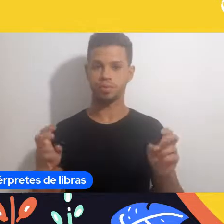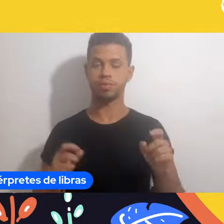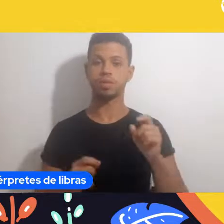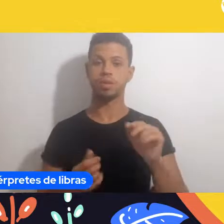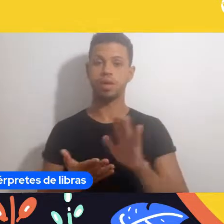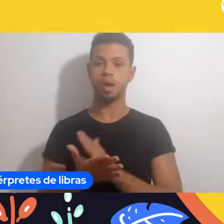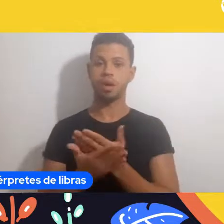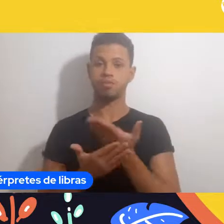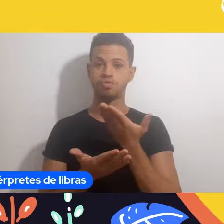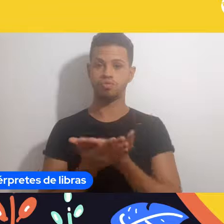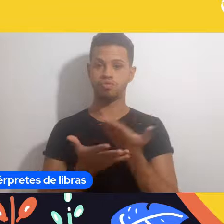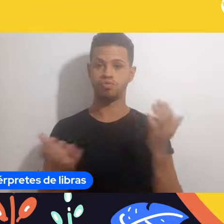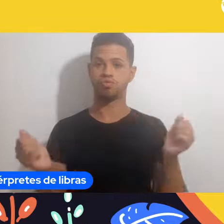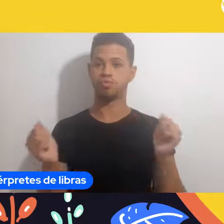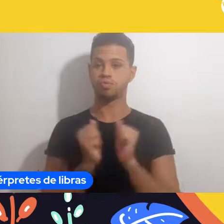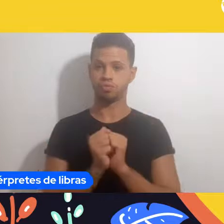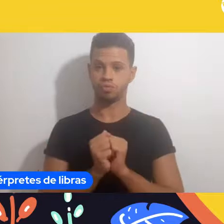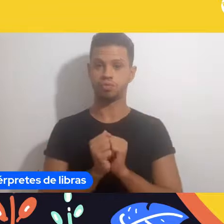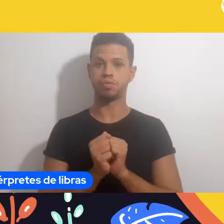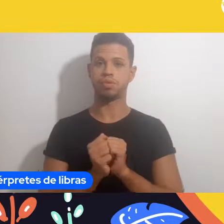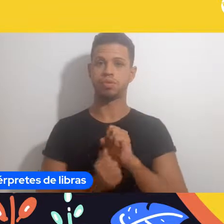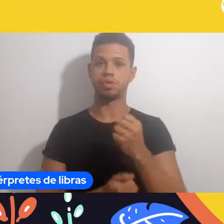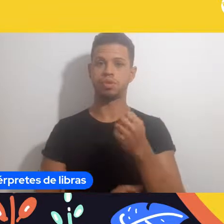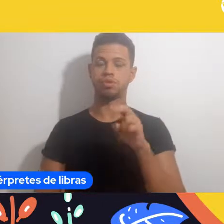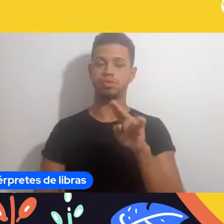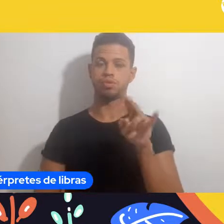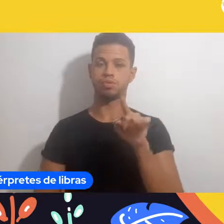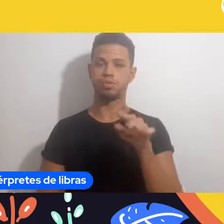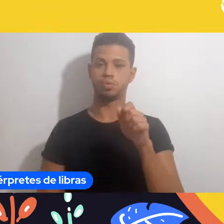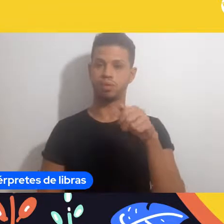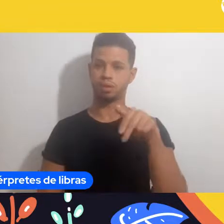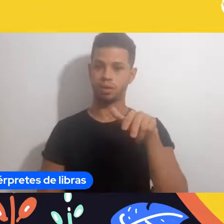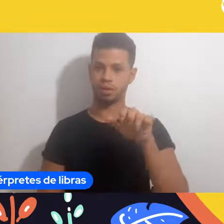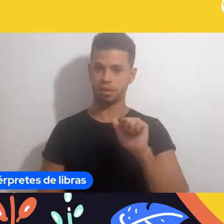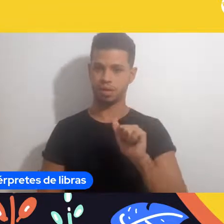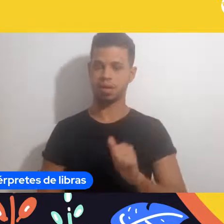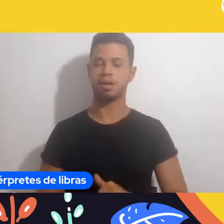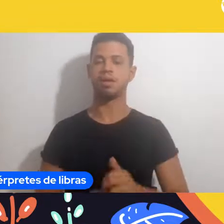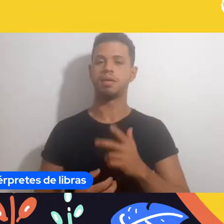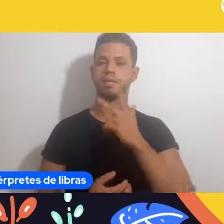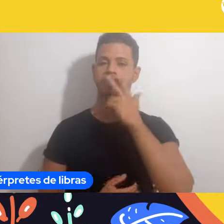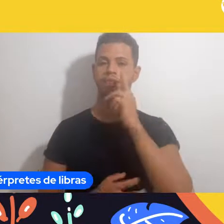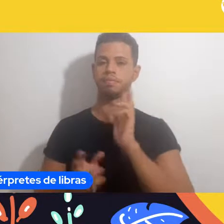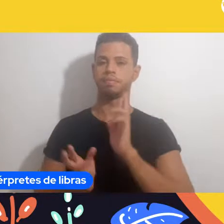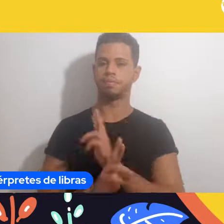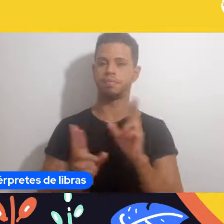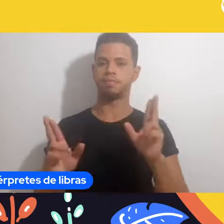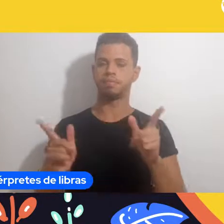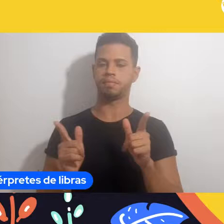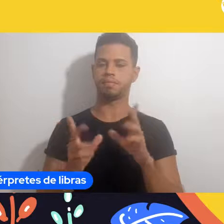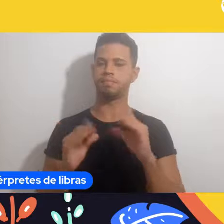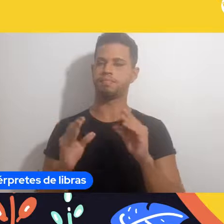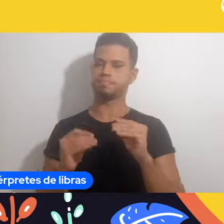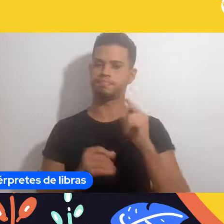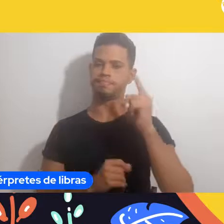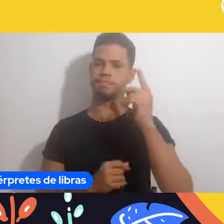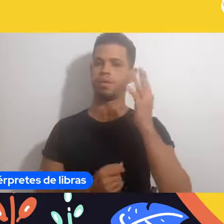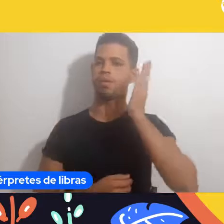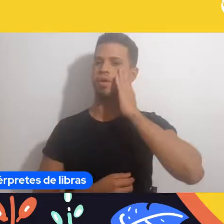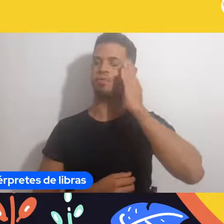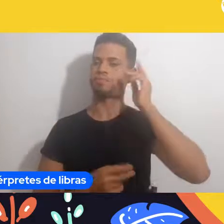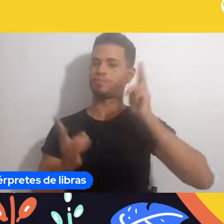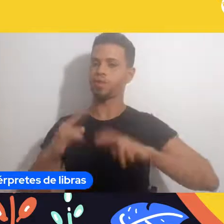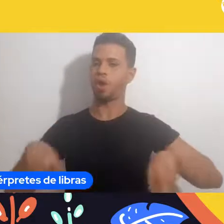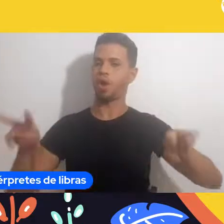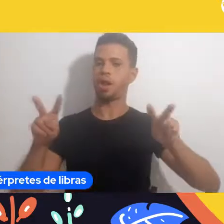junto à Suzana, a abordagem Pinkler, me fez mudar muito a forma de olhar.